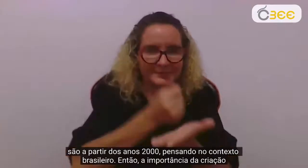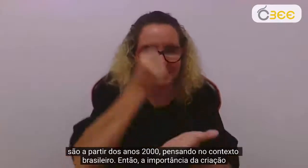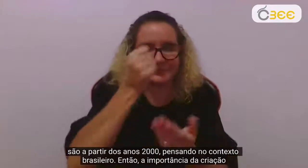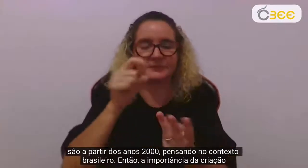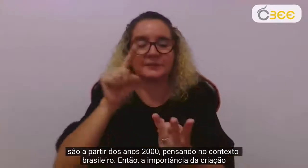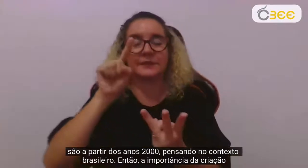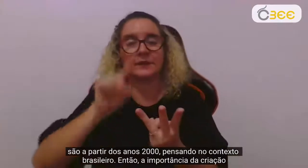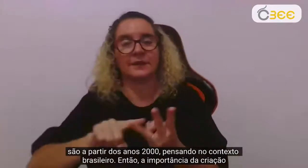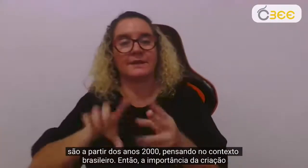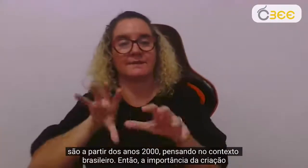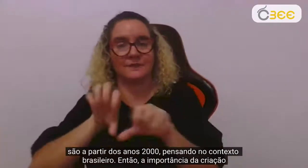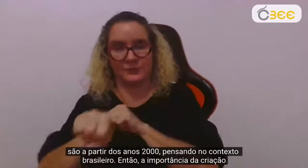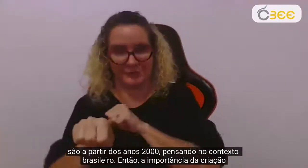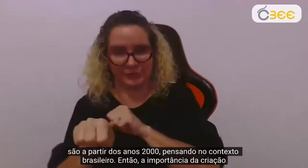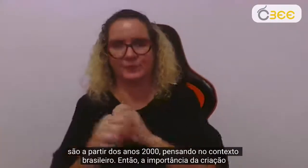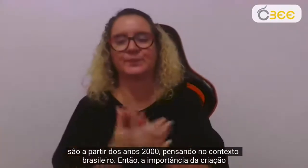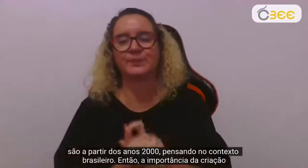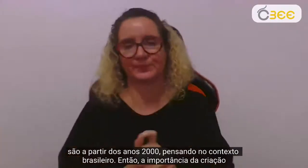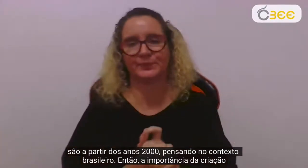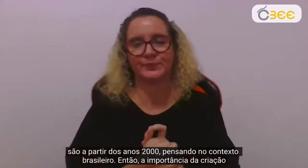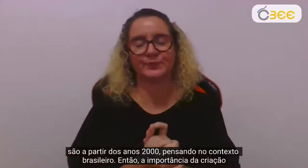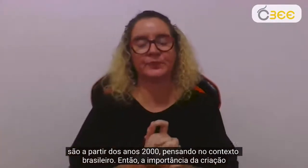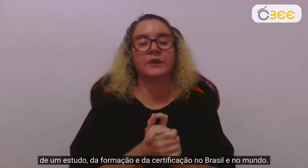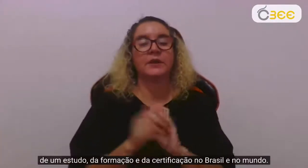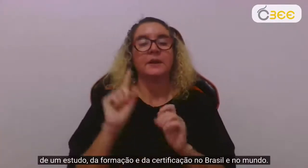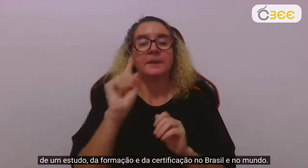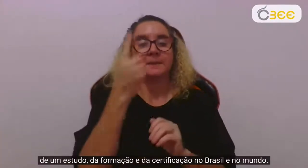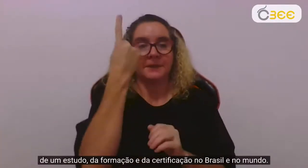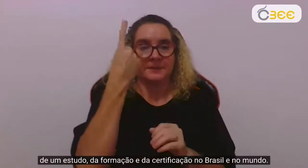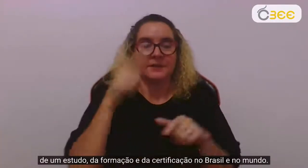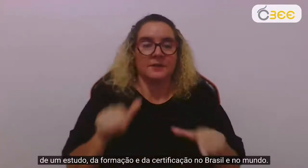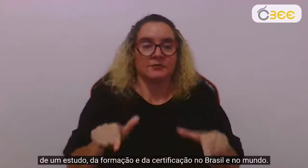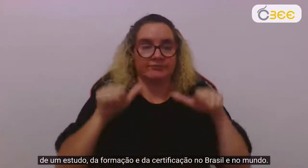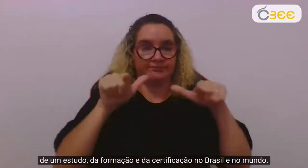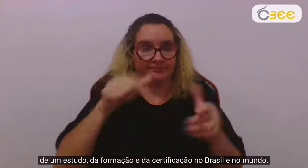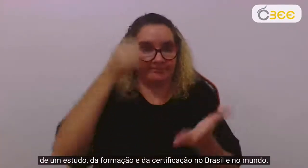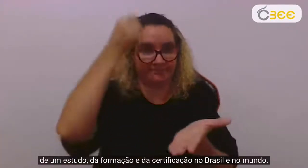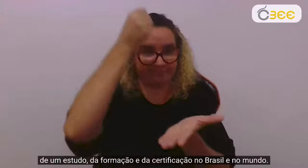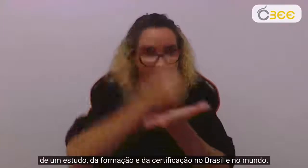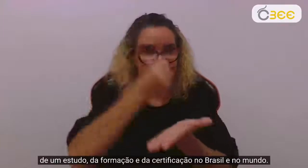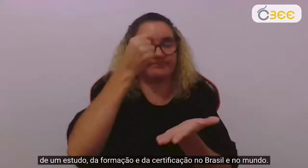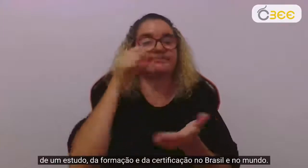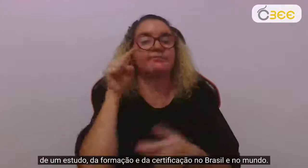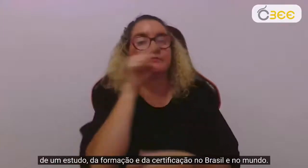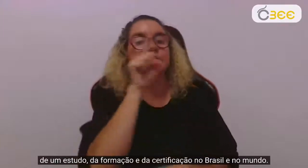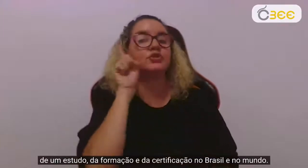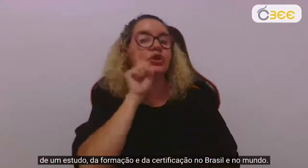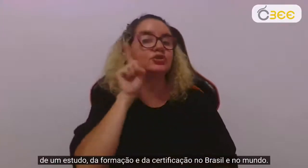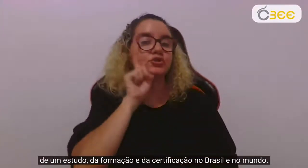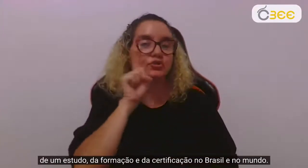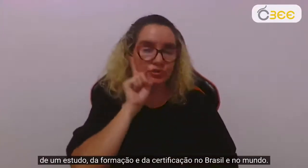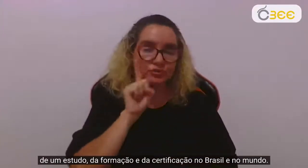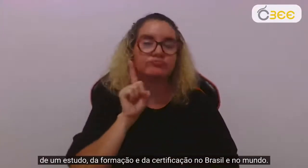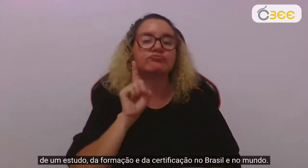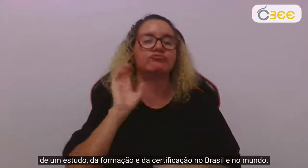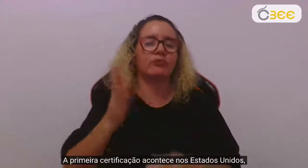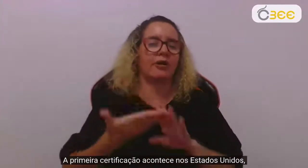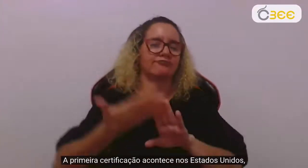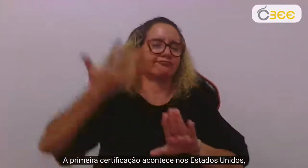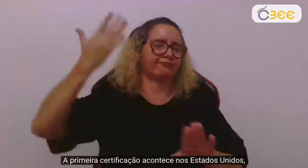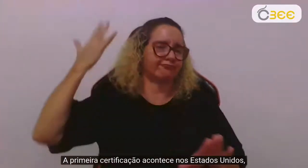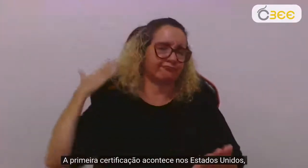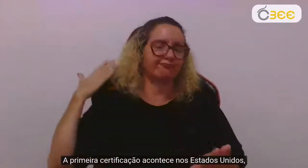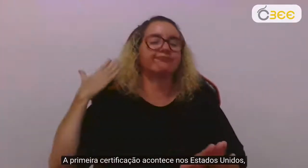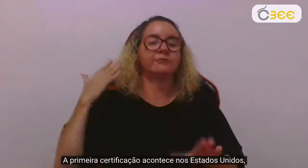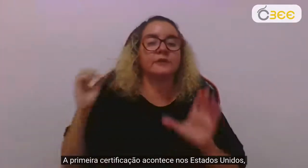Então, a importância da criação de um estudo, da formação e da certificação no Brasil e no mundo. A